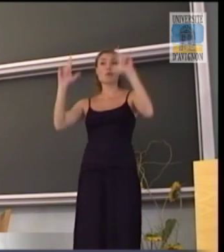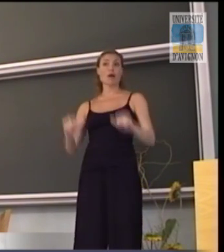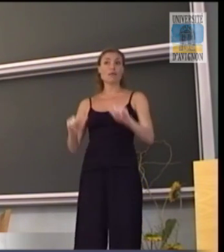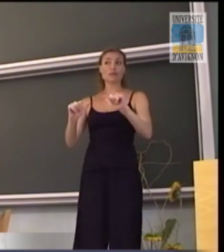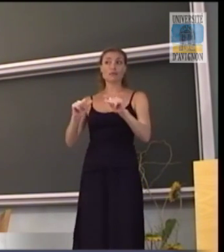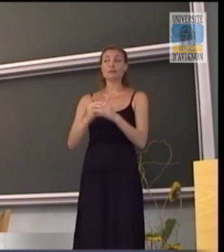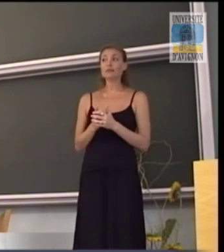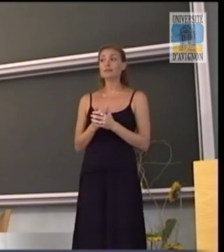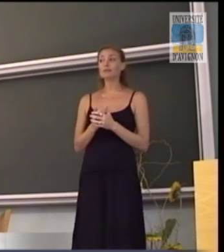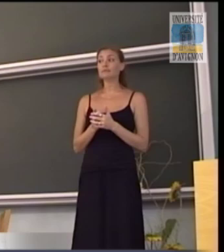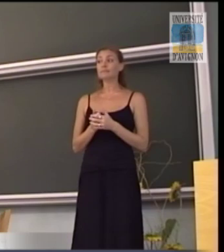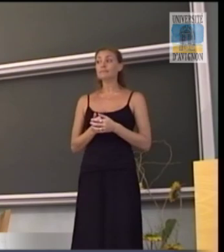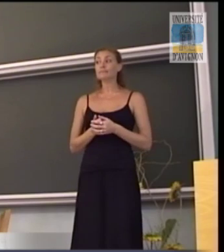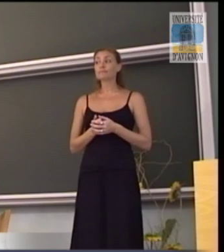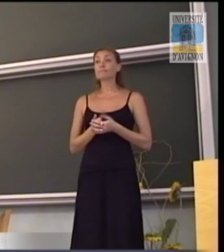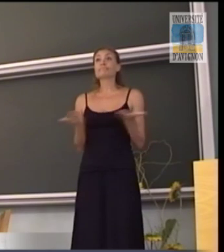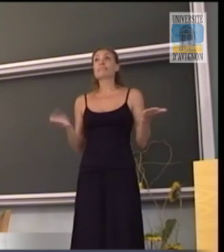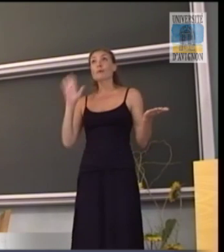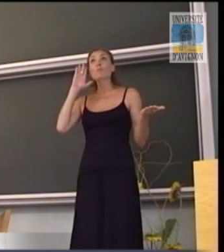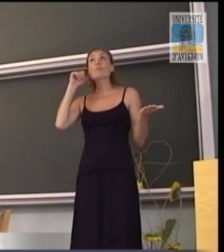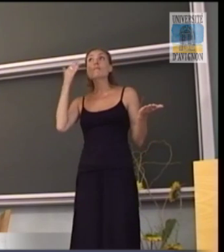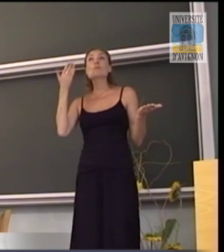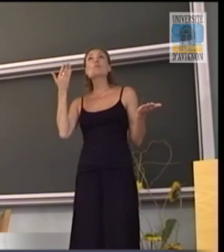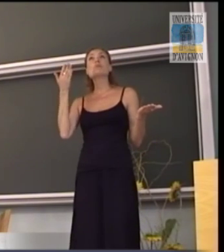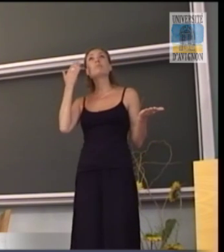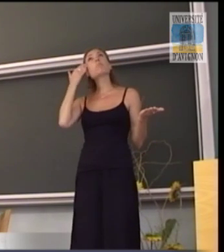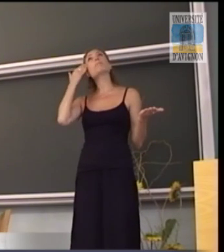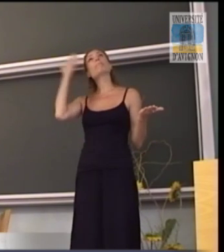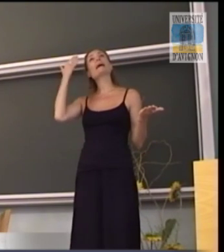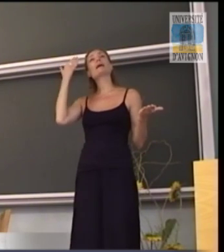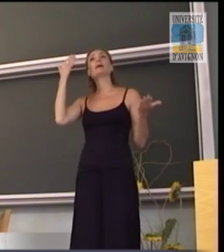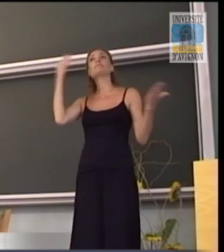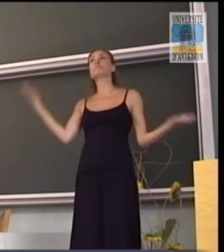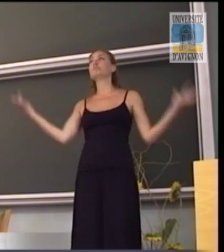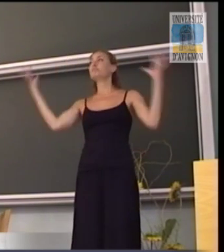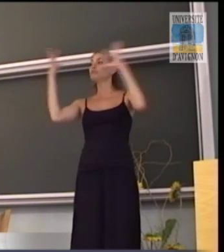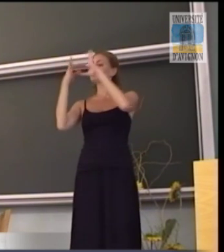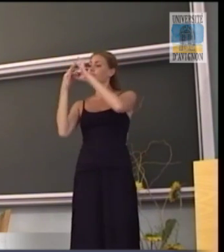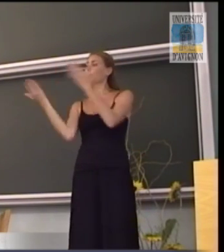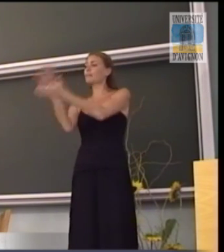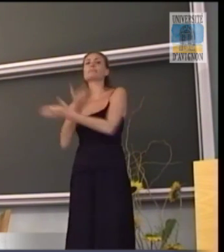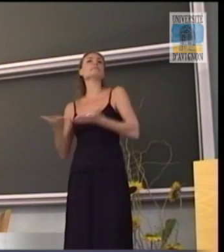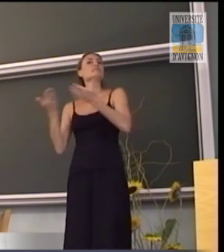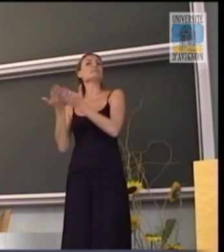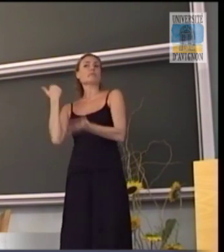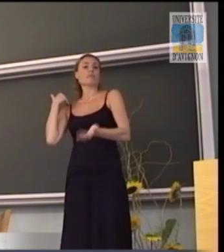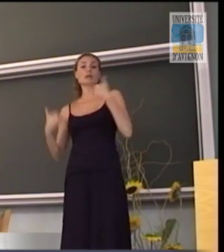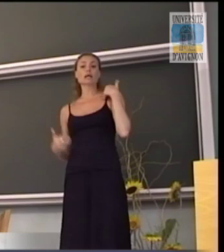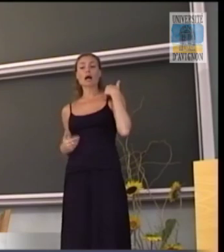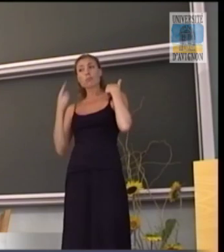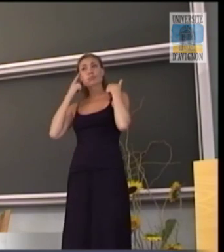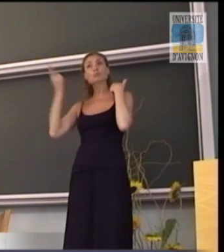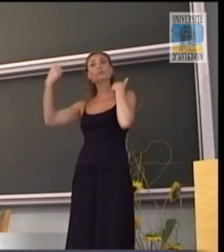Et que je trouve que c'est d'un seul coup, par rapport aux personnes en situation de handicap, très difficile. Quand rien ne vous est